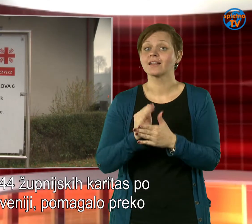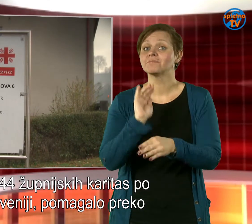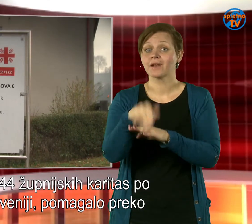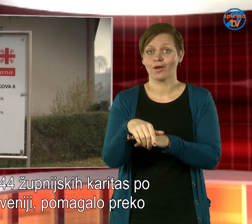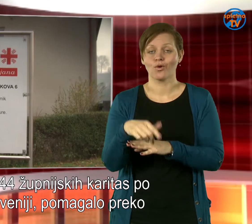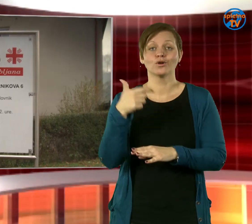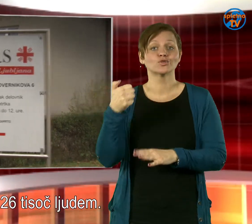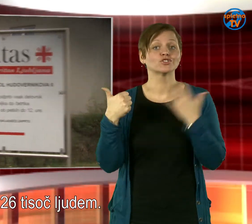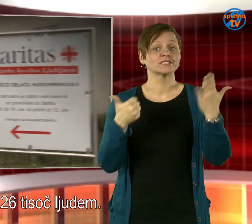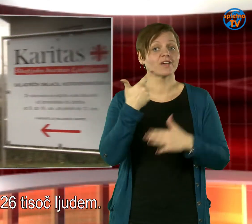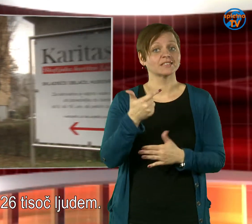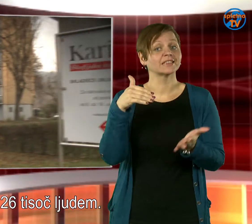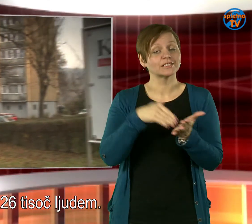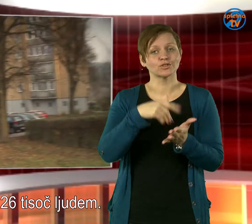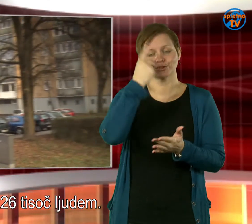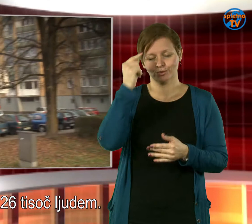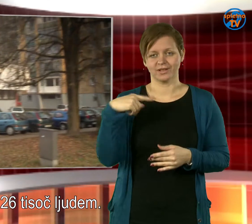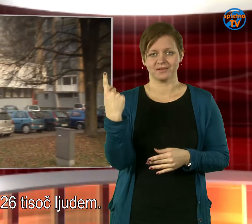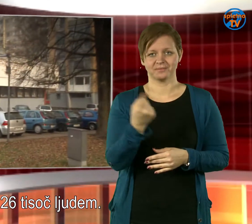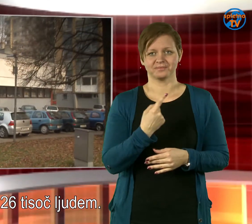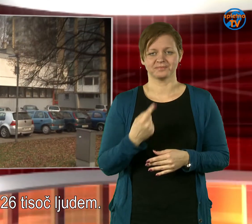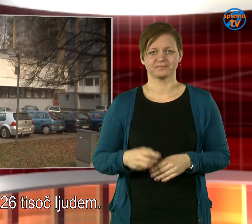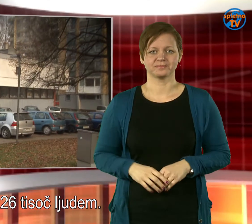preko 126 tisoč ljudem.